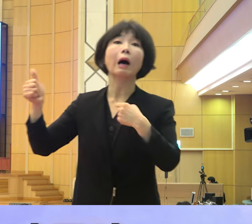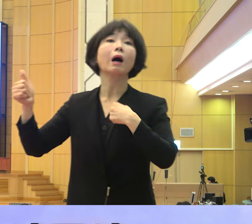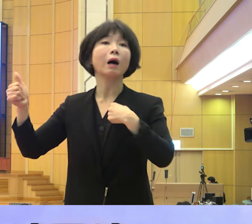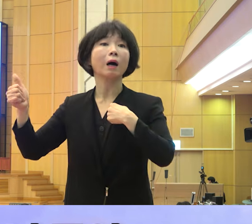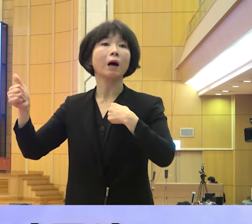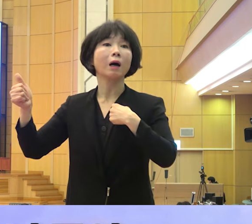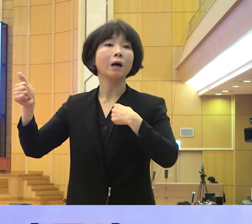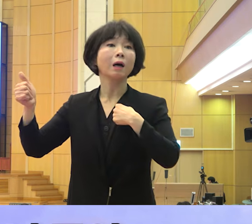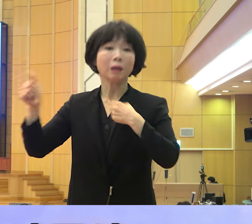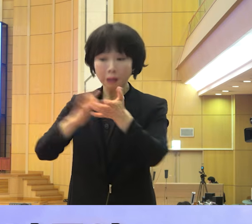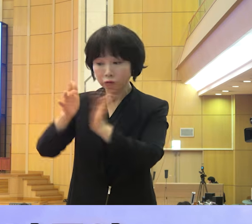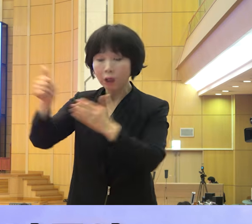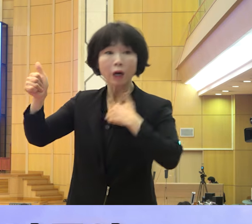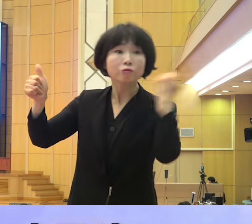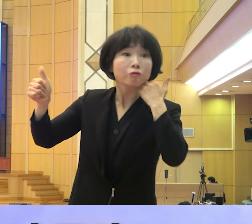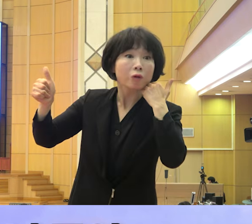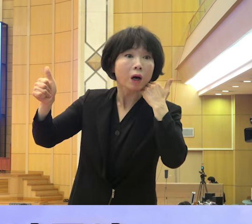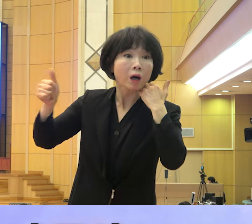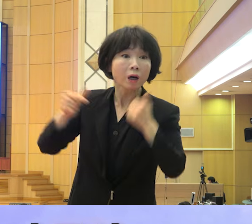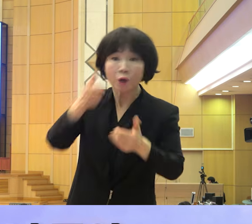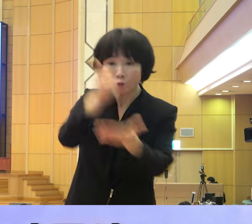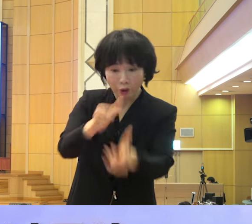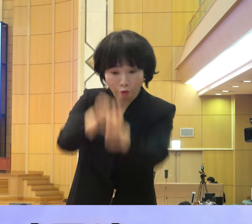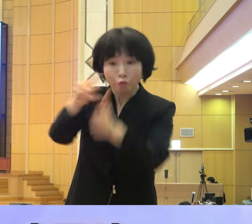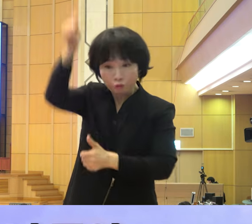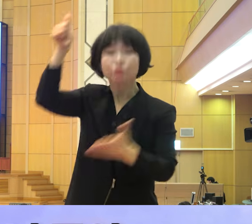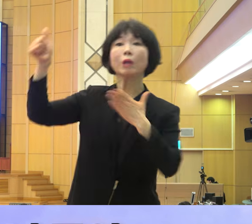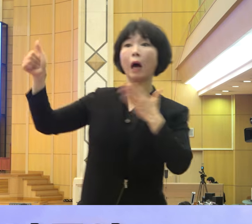다음에 지금 우물가에 뭐 하러 왔어요?